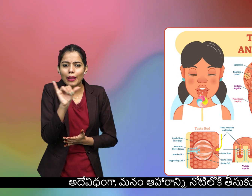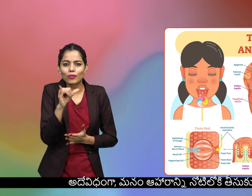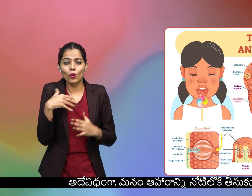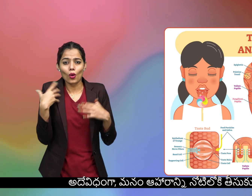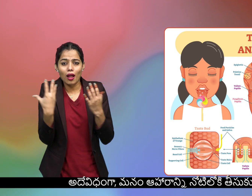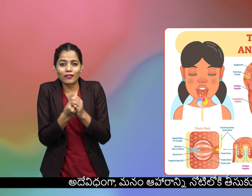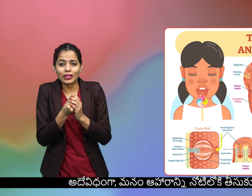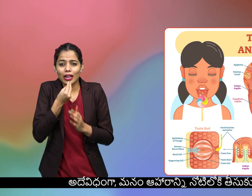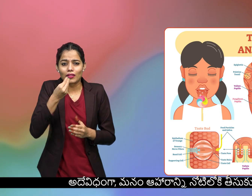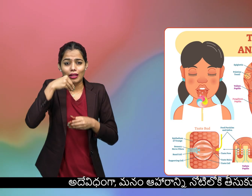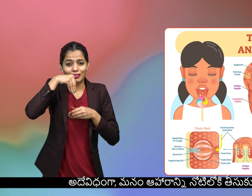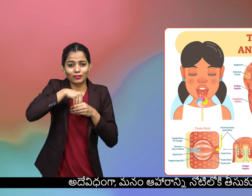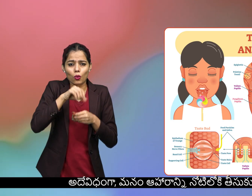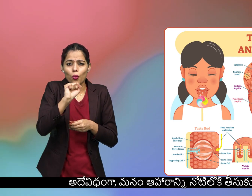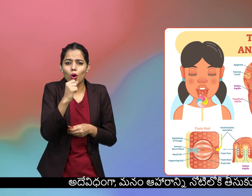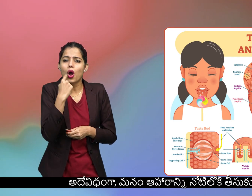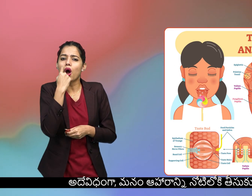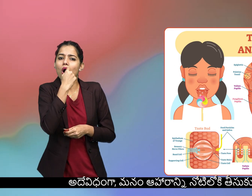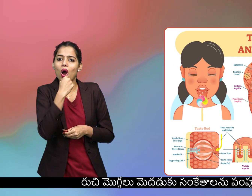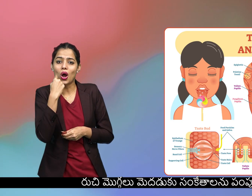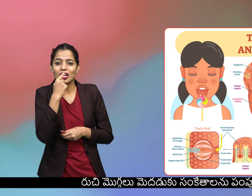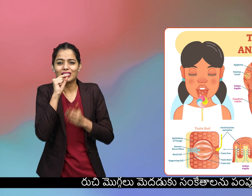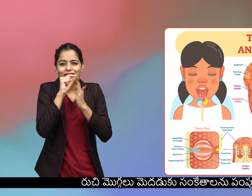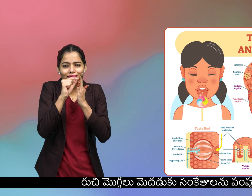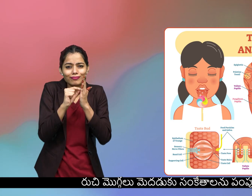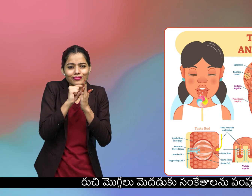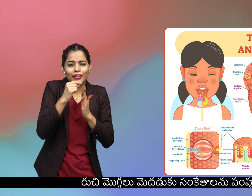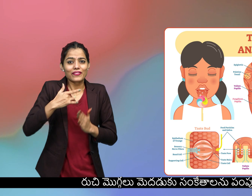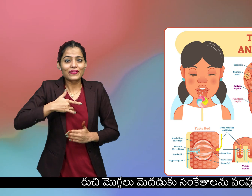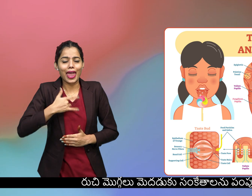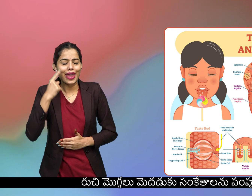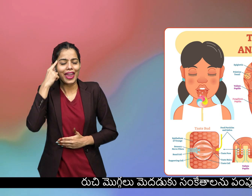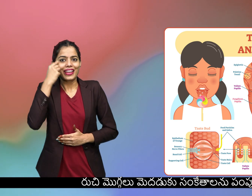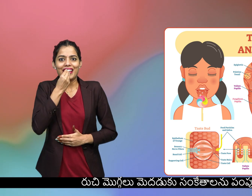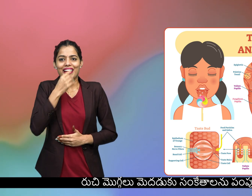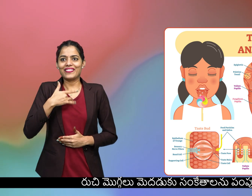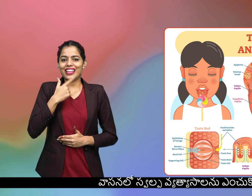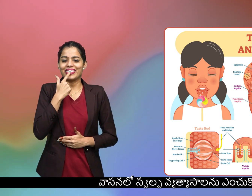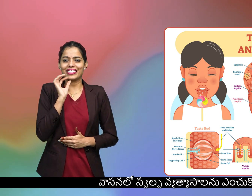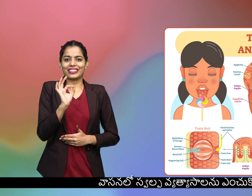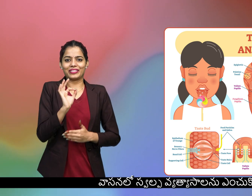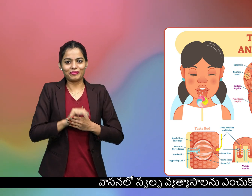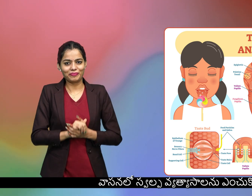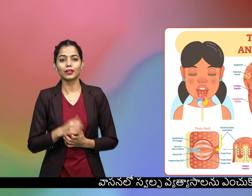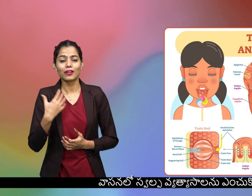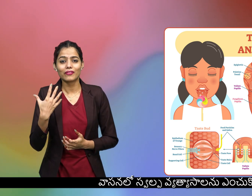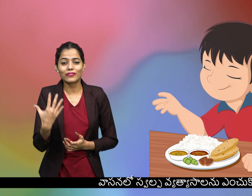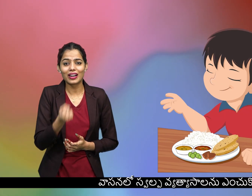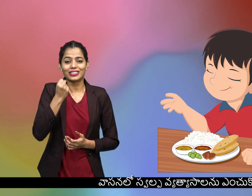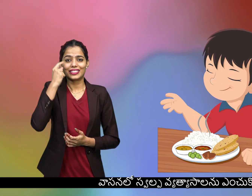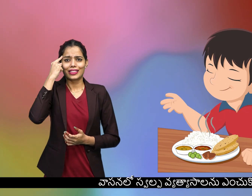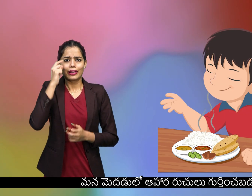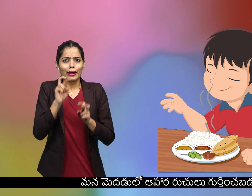అదేవిధంగా మనం ఆహారాన్ని నోటిలోకి తీసుకున్నప్పుడు రుచిమొగ్గలు మెదడుకు సంకేతాలను పంపుతాయి. వాసనలో స్వల్ప